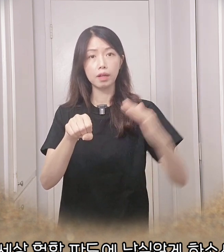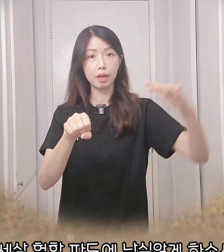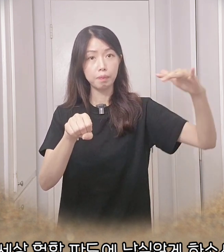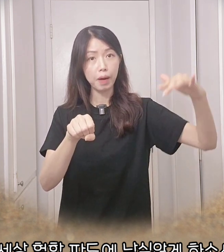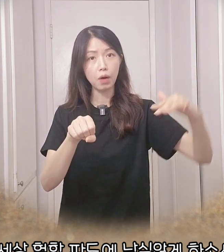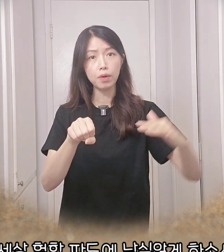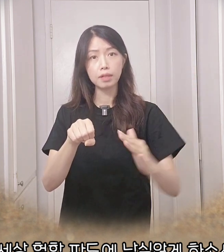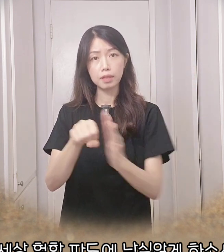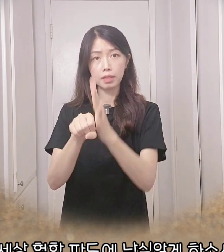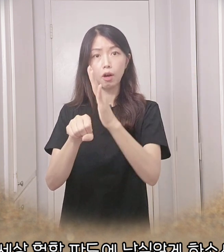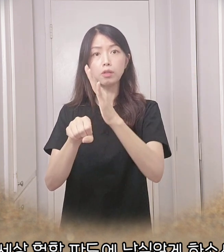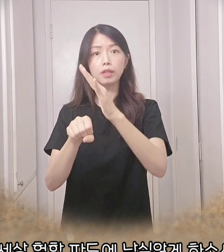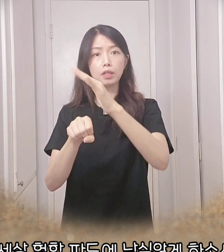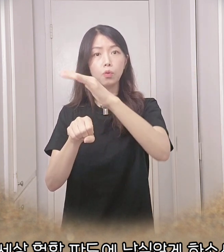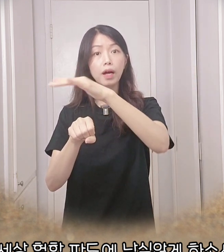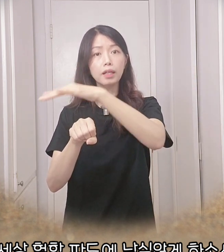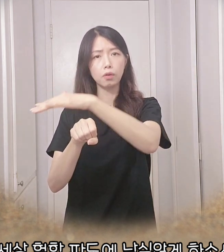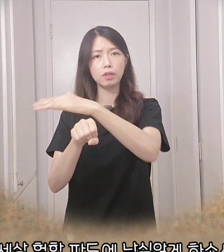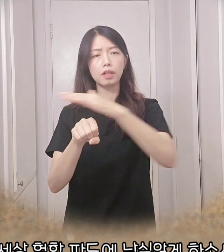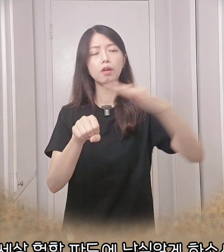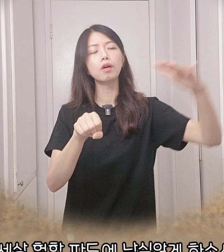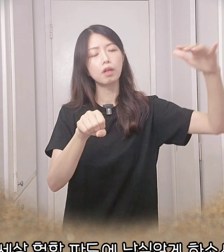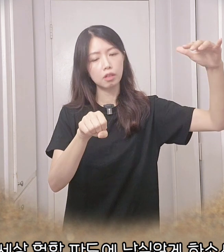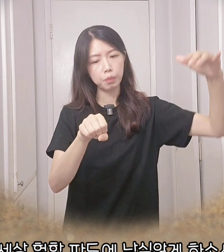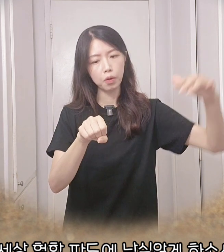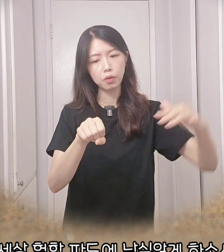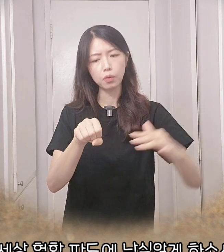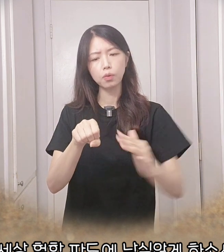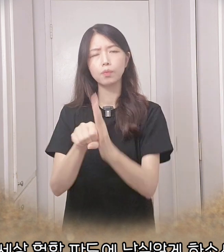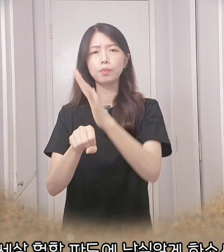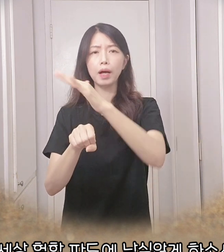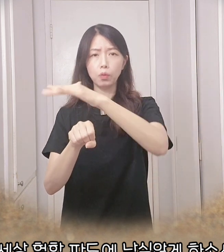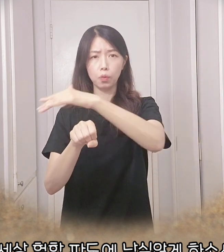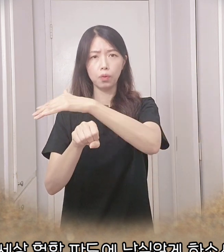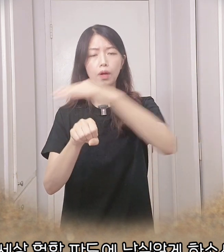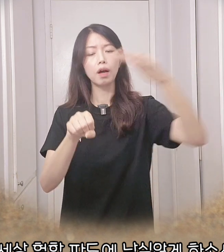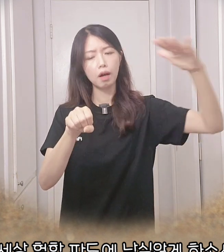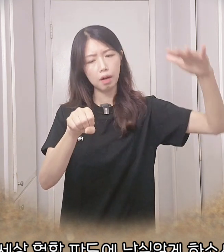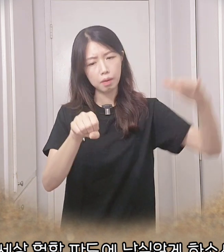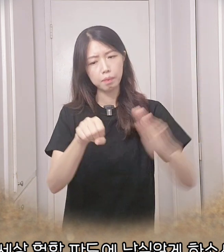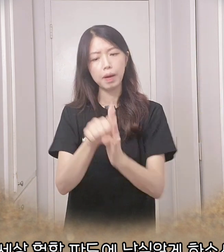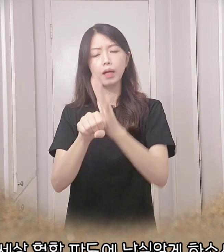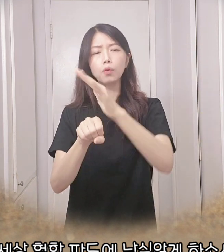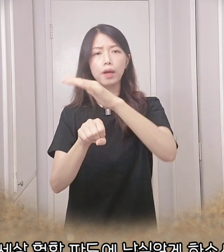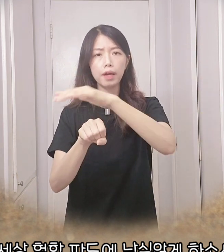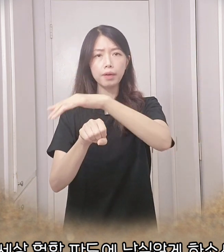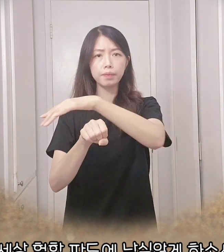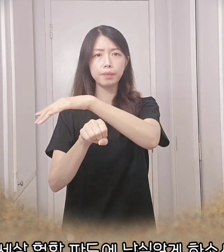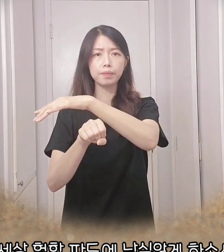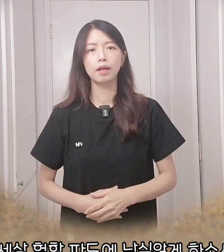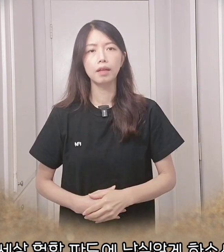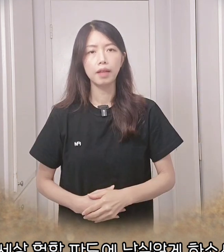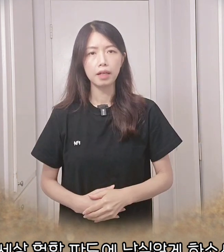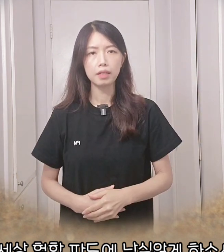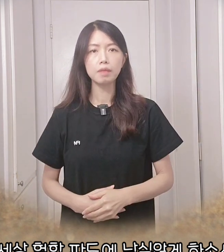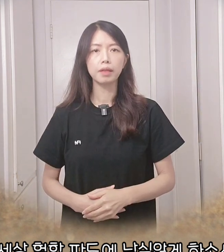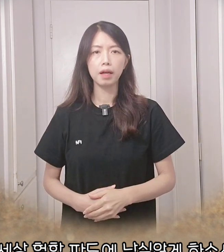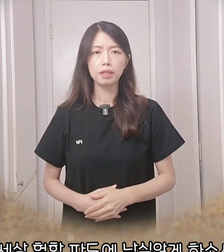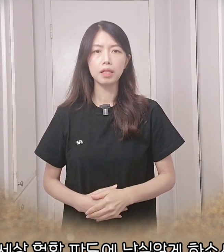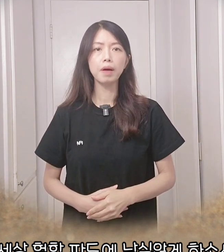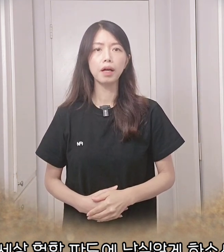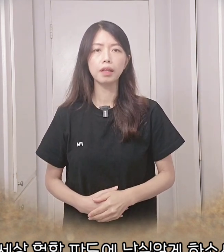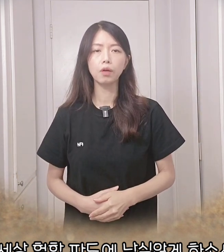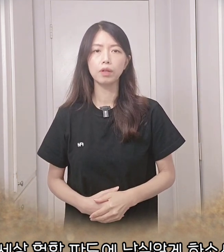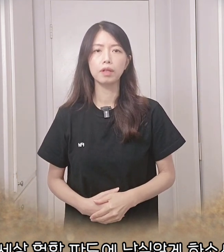파도가 이렇게 바위에 쳐서 다시 올라가는 거잖아요. 그 표현으로 파도. 파도에